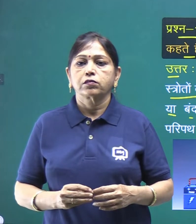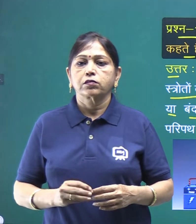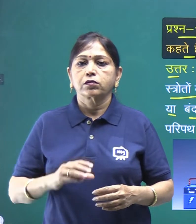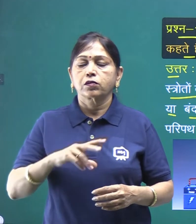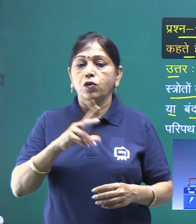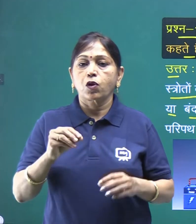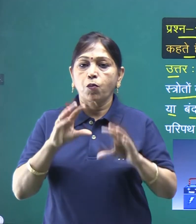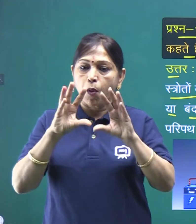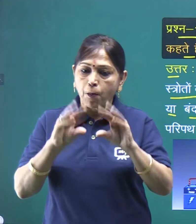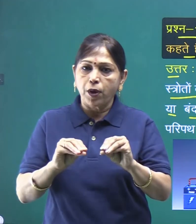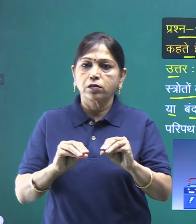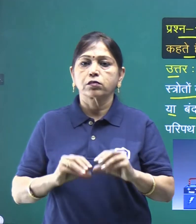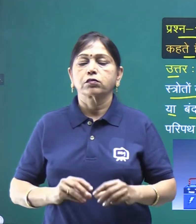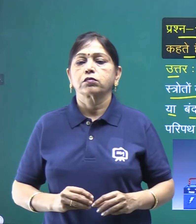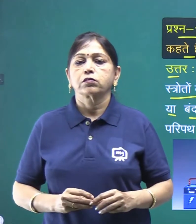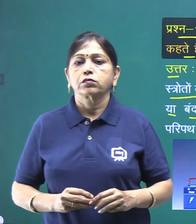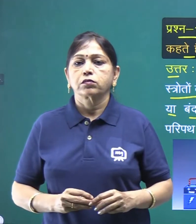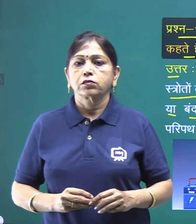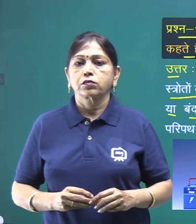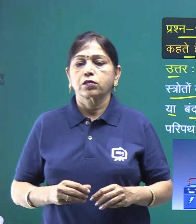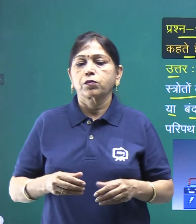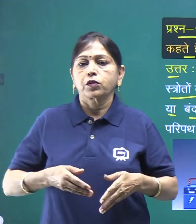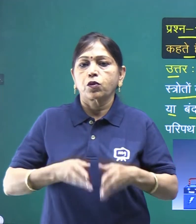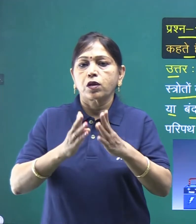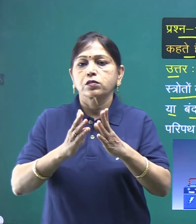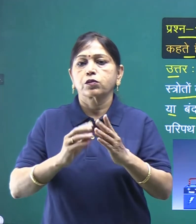या बंद ऑफ पथ को